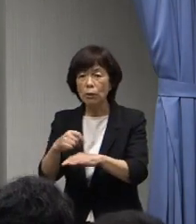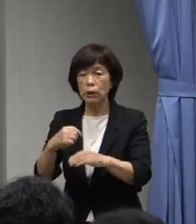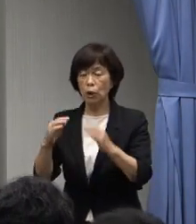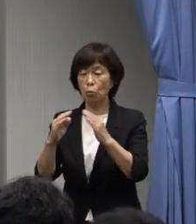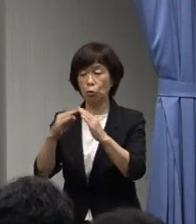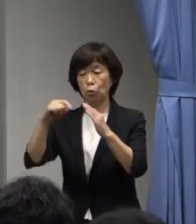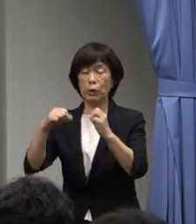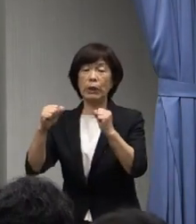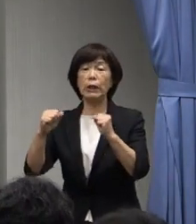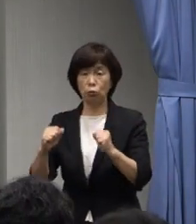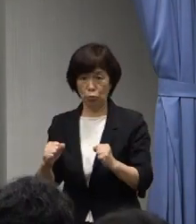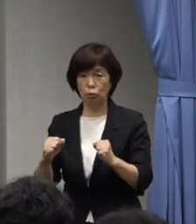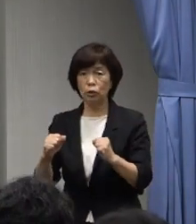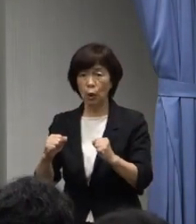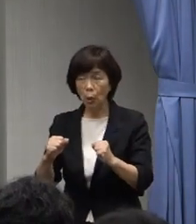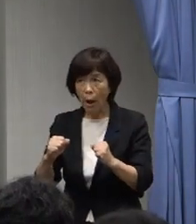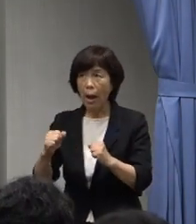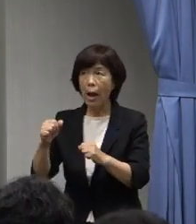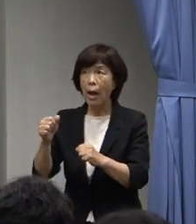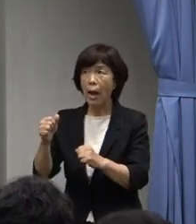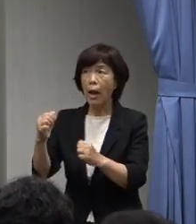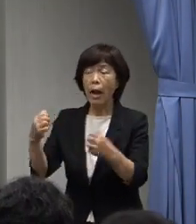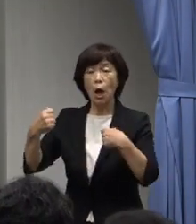方はこのエアコンの